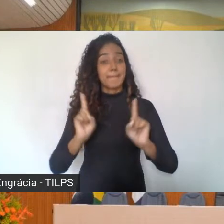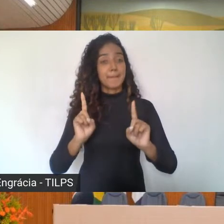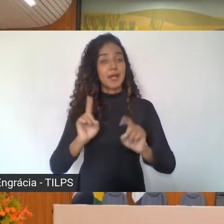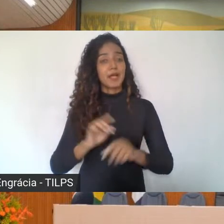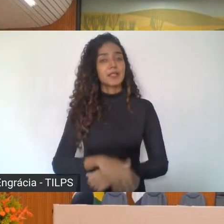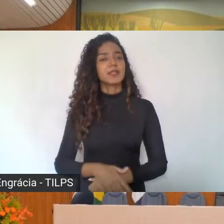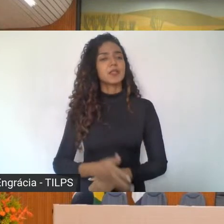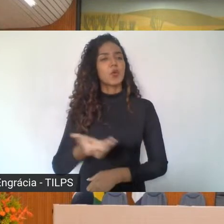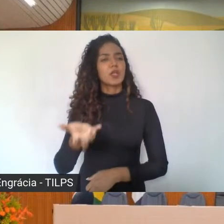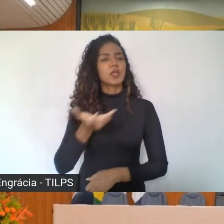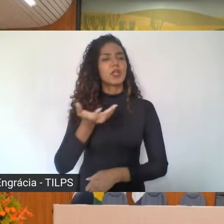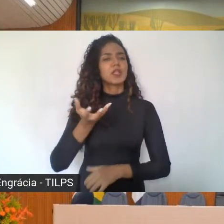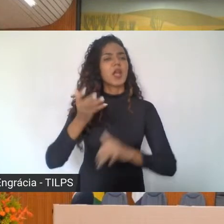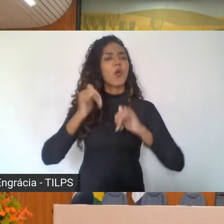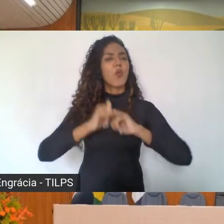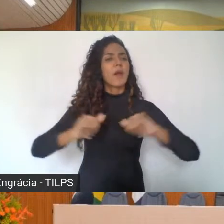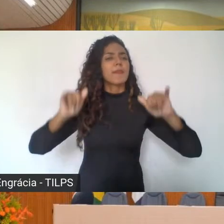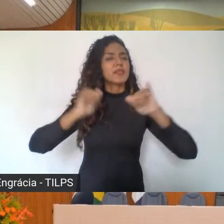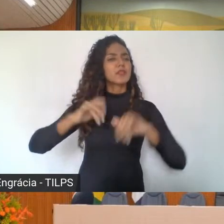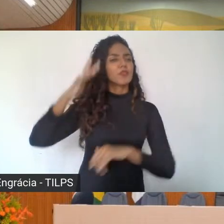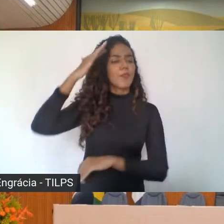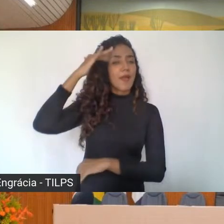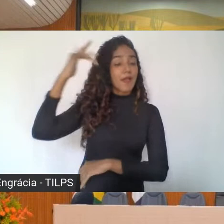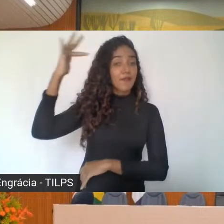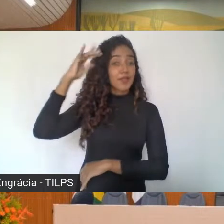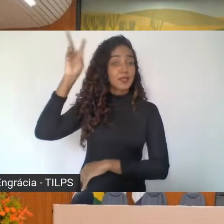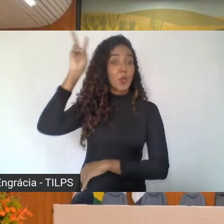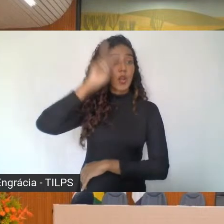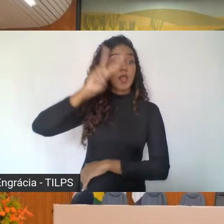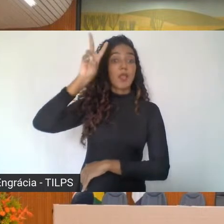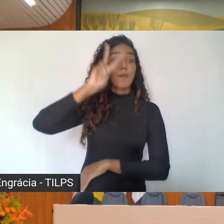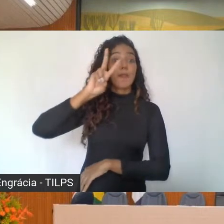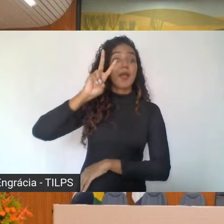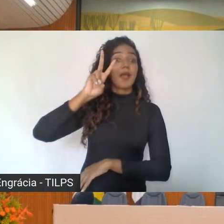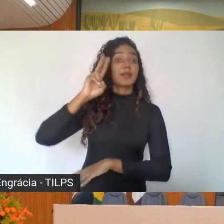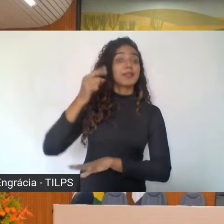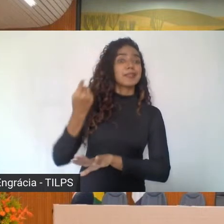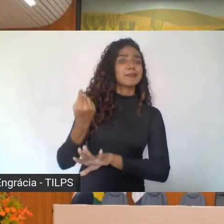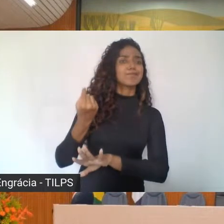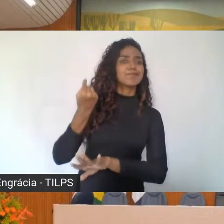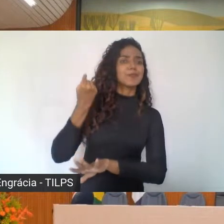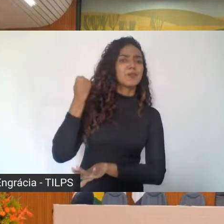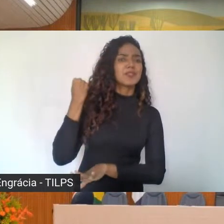nossa reflexão, de lembrar que alguns séculos atrás, mais precisamente em